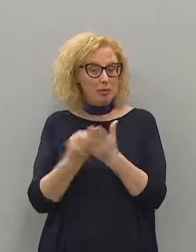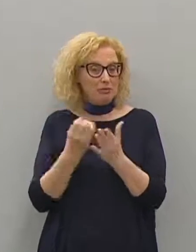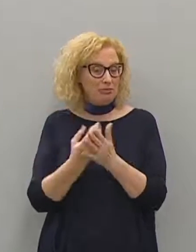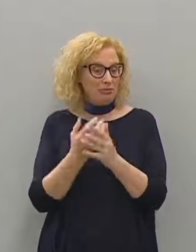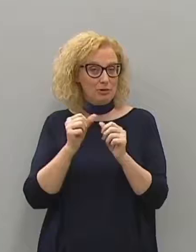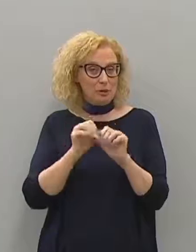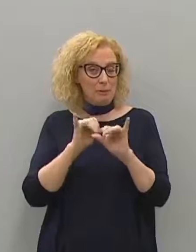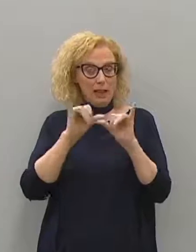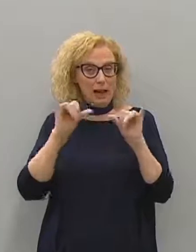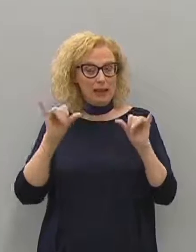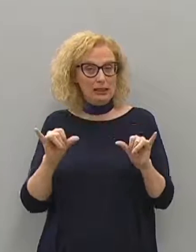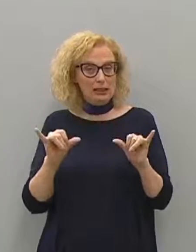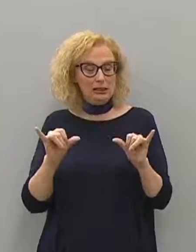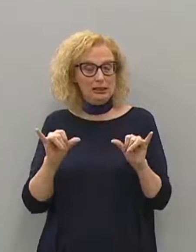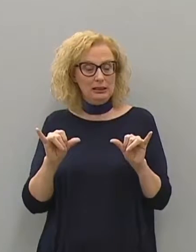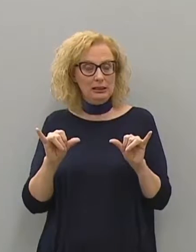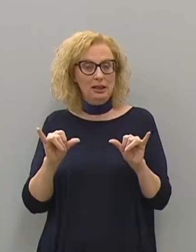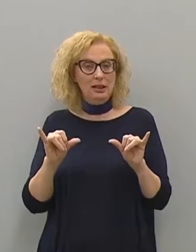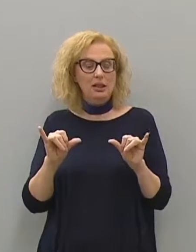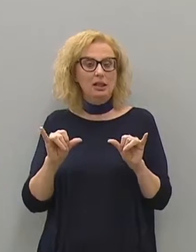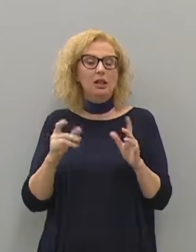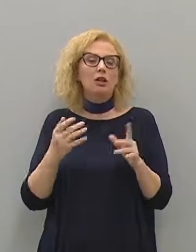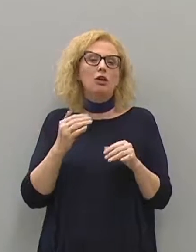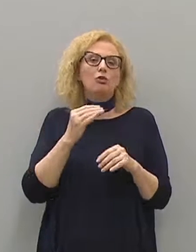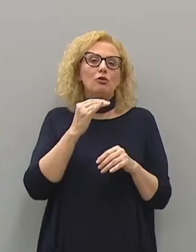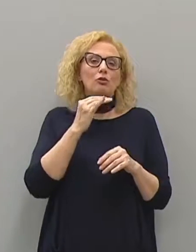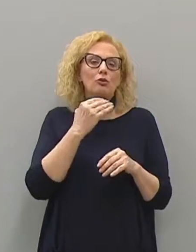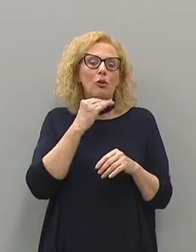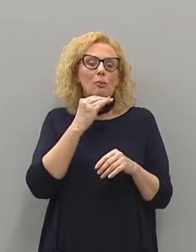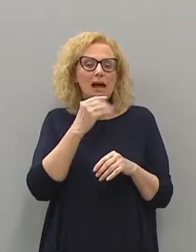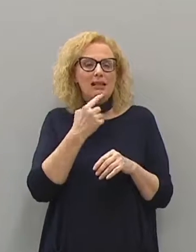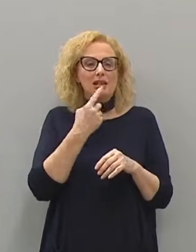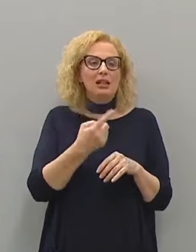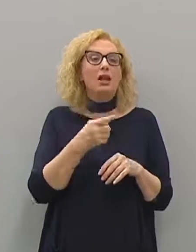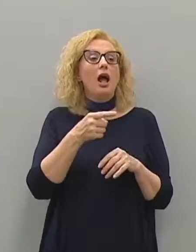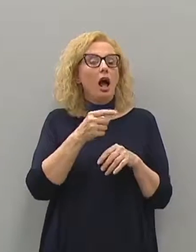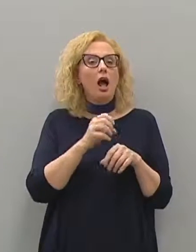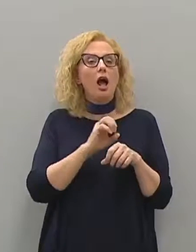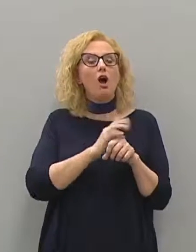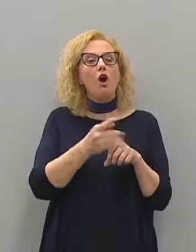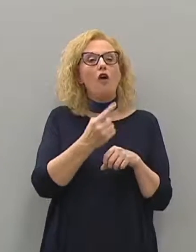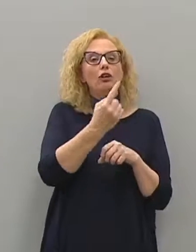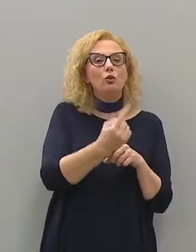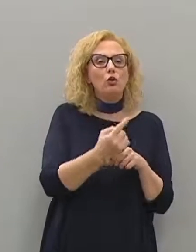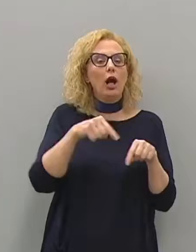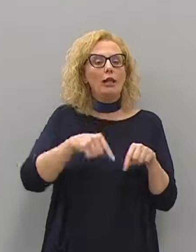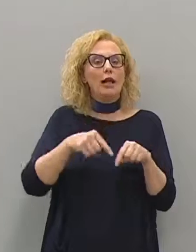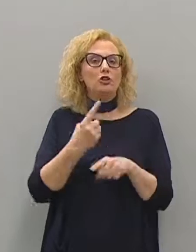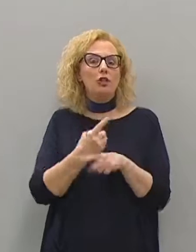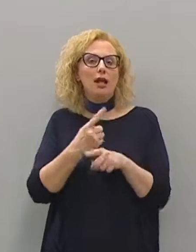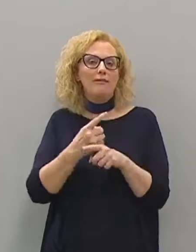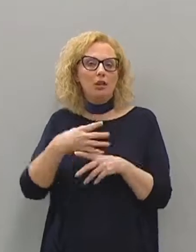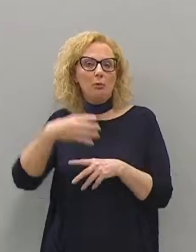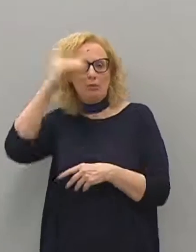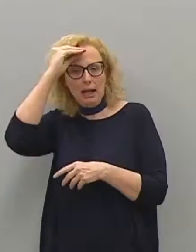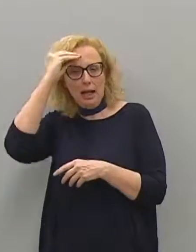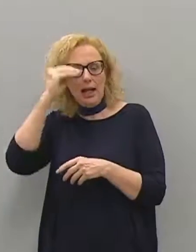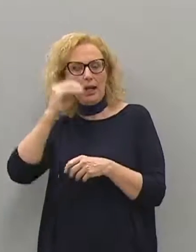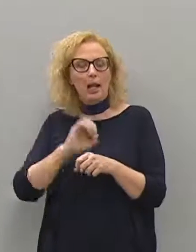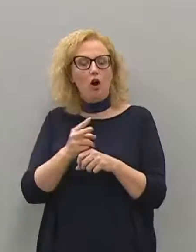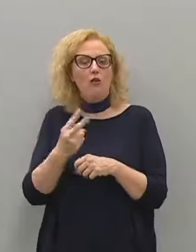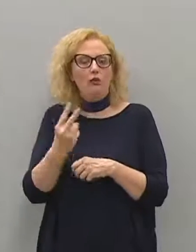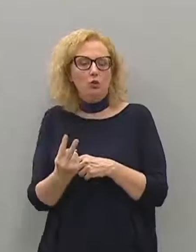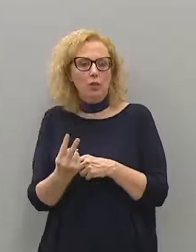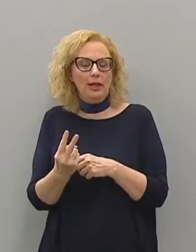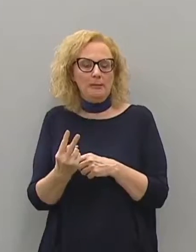possiamo e non basta dire avete gestito il covi d'uno a dovresti avere imparato e fatto i due perché covi 2 in termini